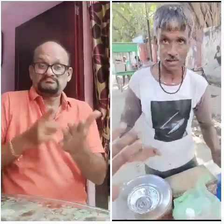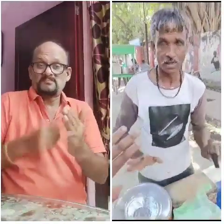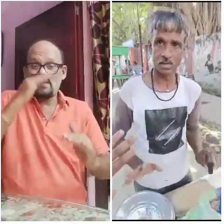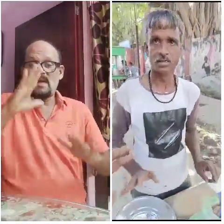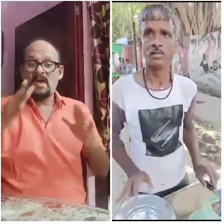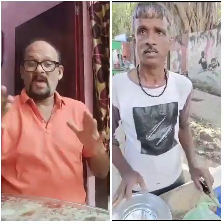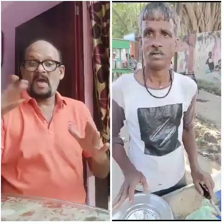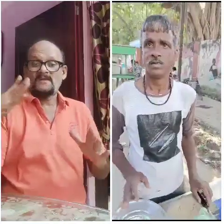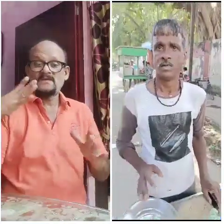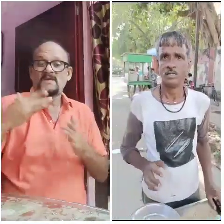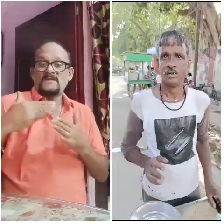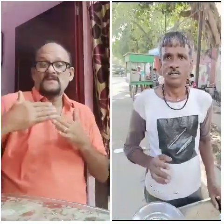चाचे, बात बात कुछ नहीं, यह क्या होगे